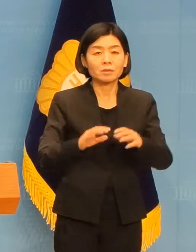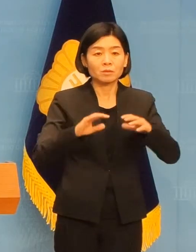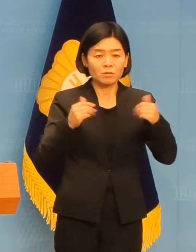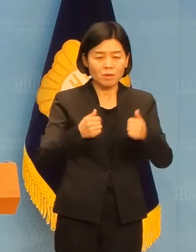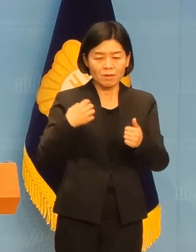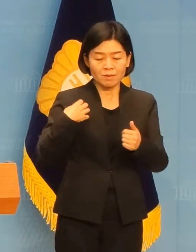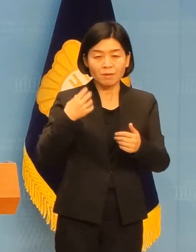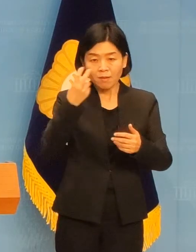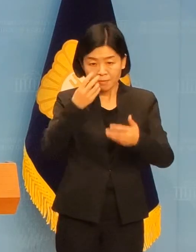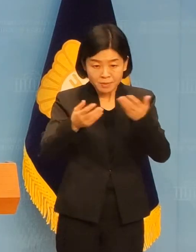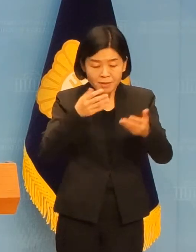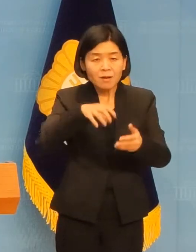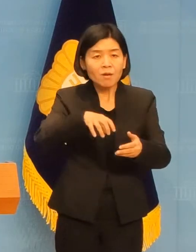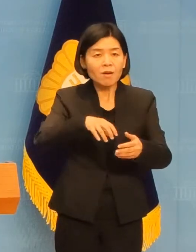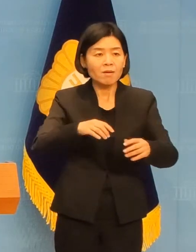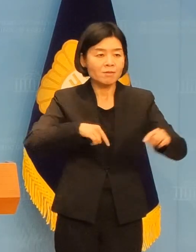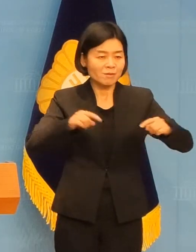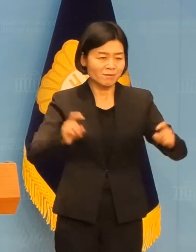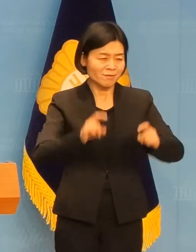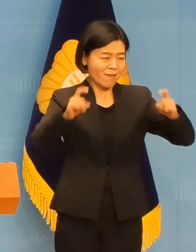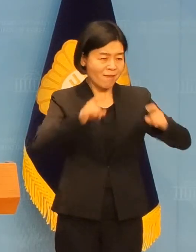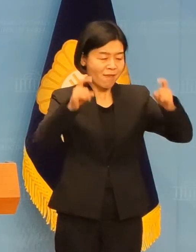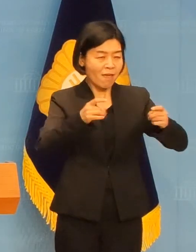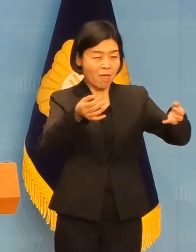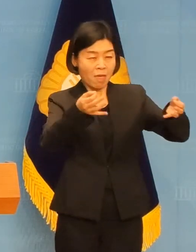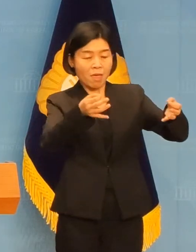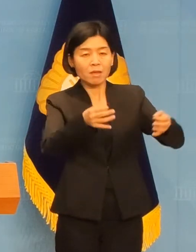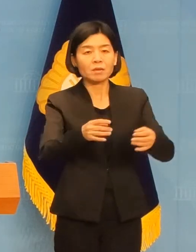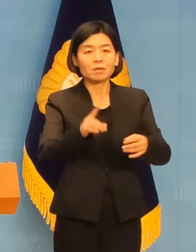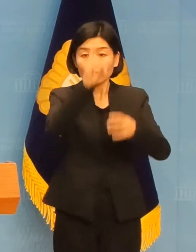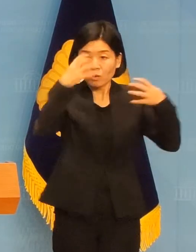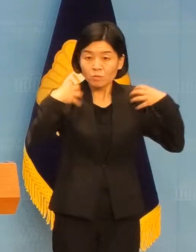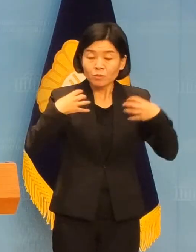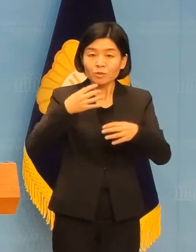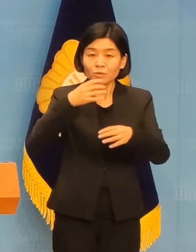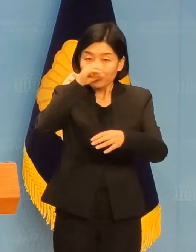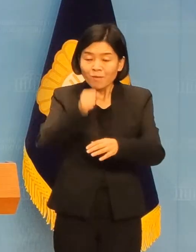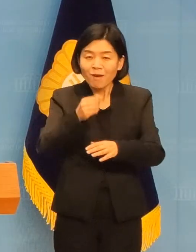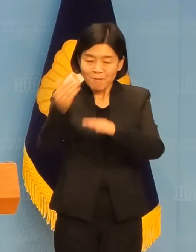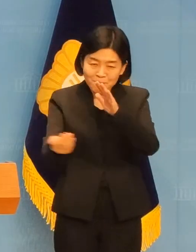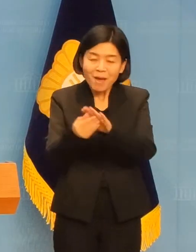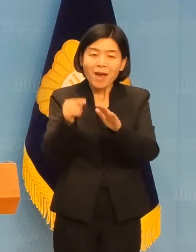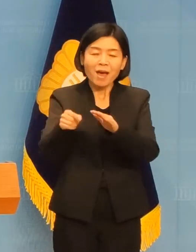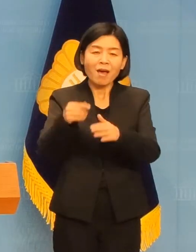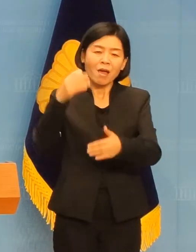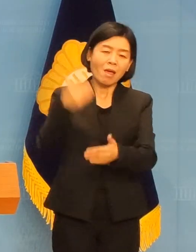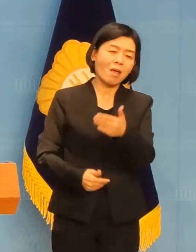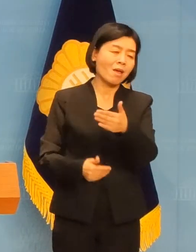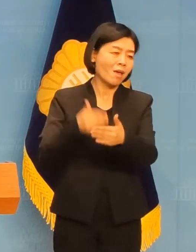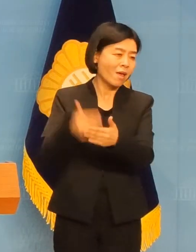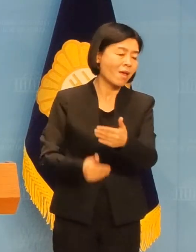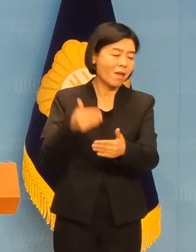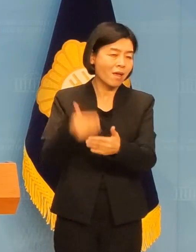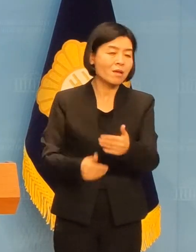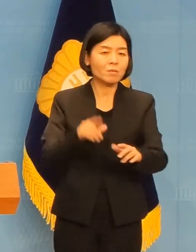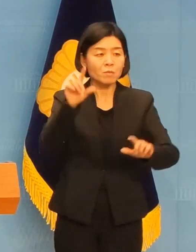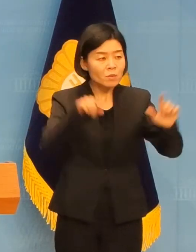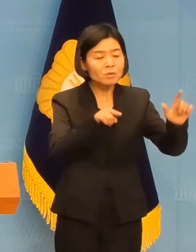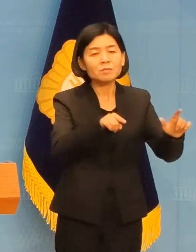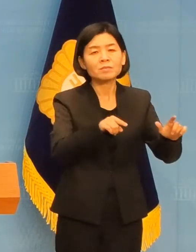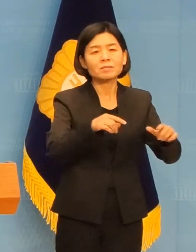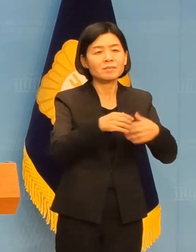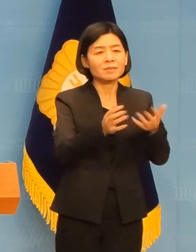국감장을 정쟁의 무대로 만들고 정부 성과를 깎아내리는 태도는 책임 있는 정당의